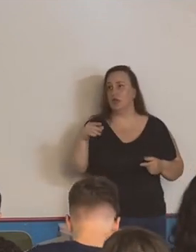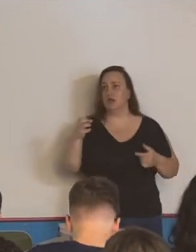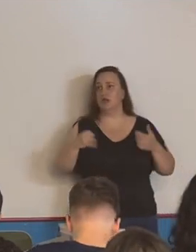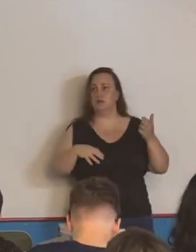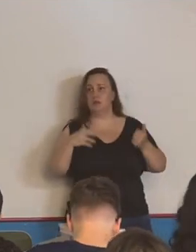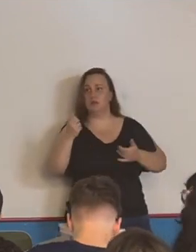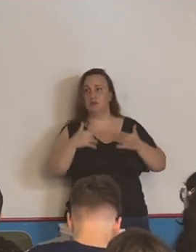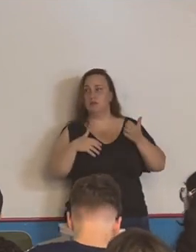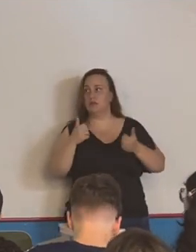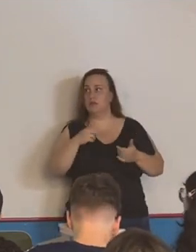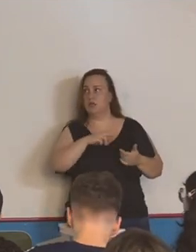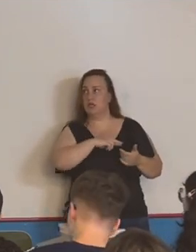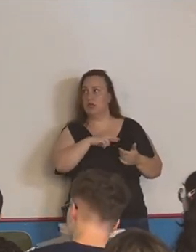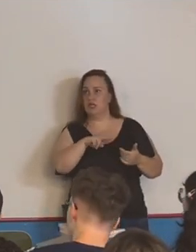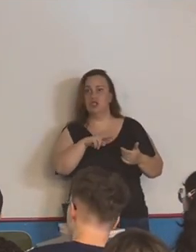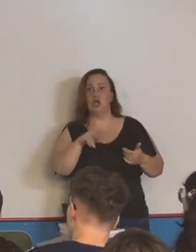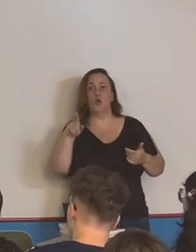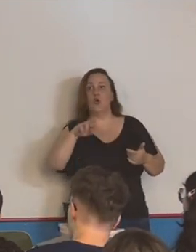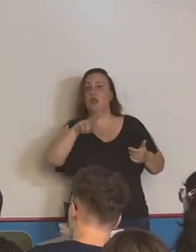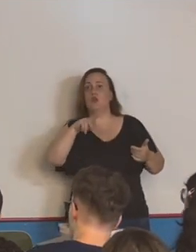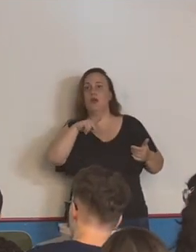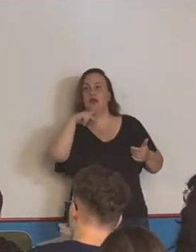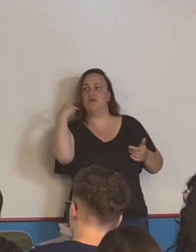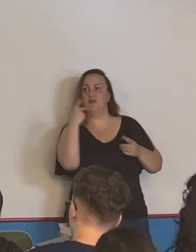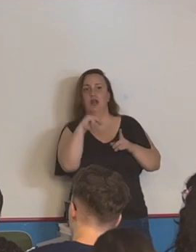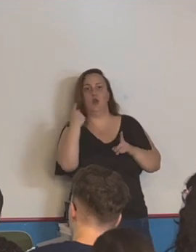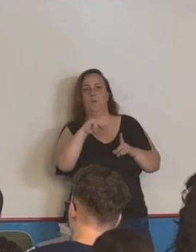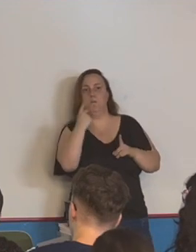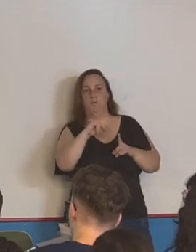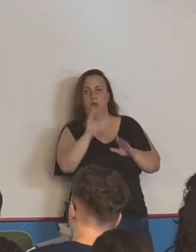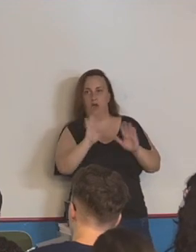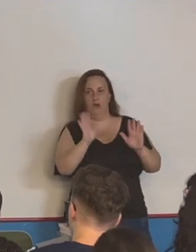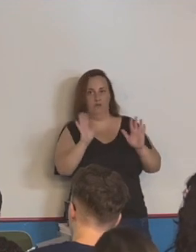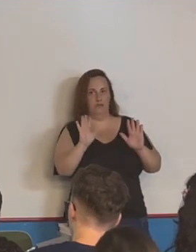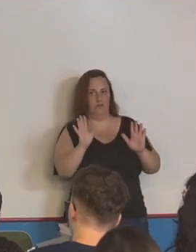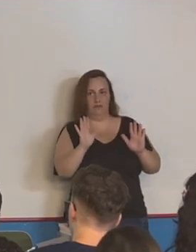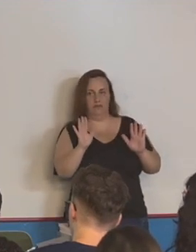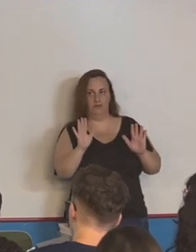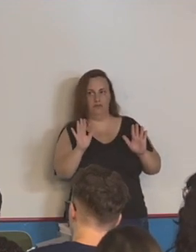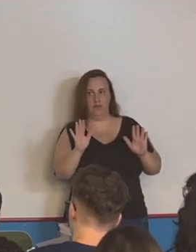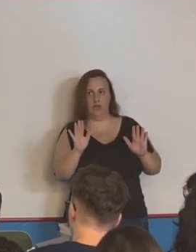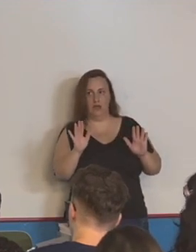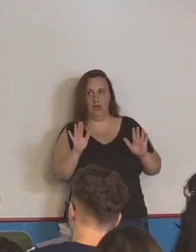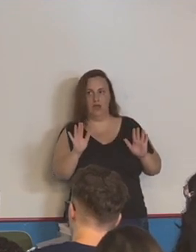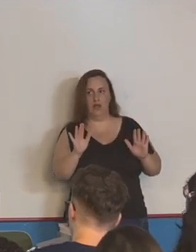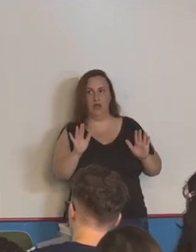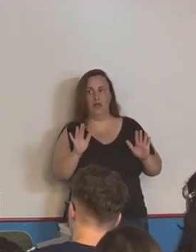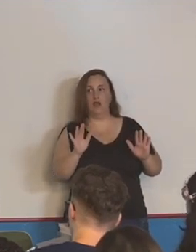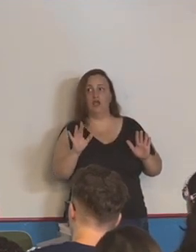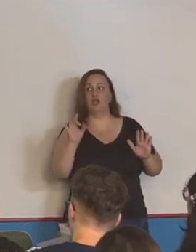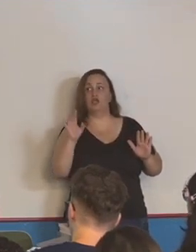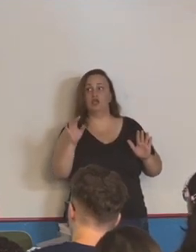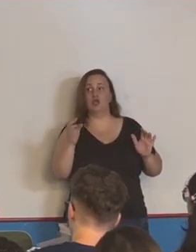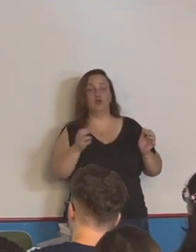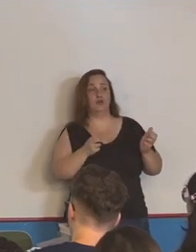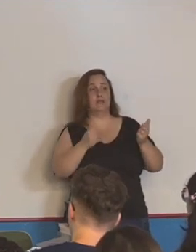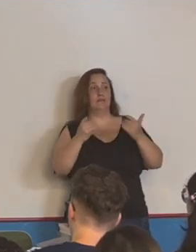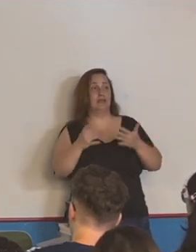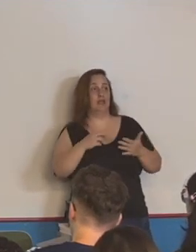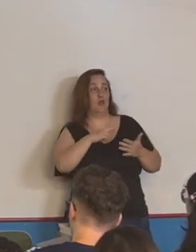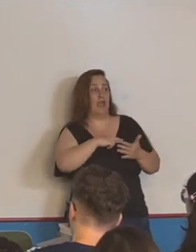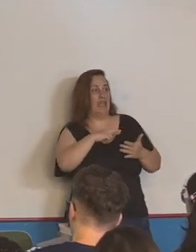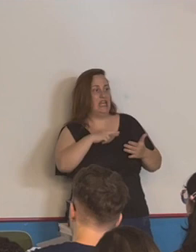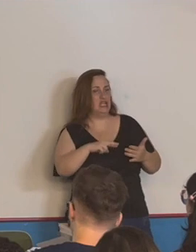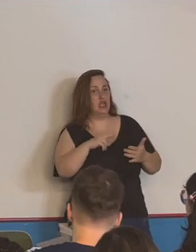falando sobre religião, não estou falando especificamente que a religião é uma coisa ruim. Estou falando de como ela